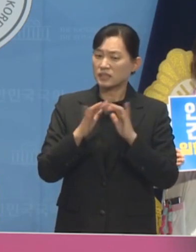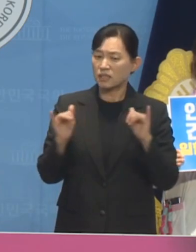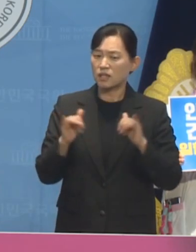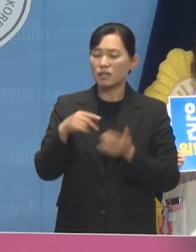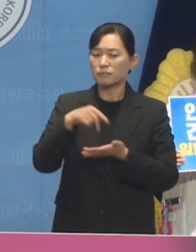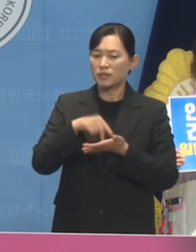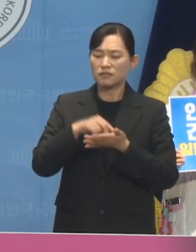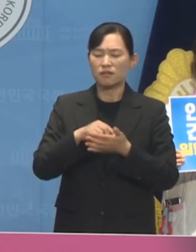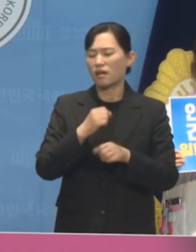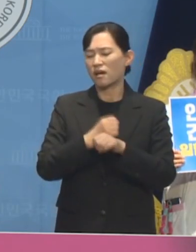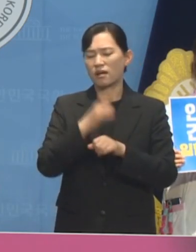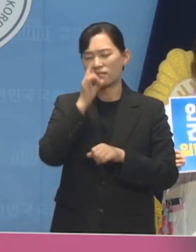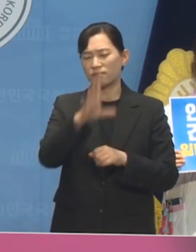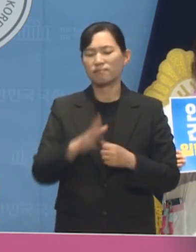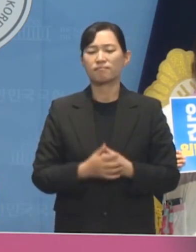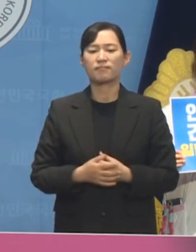일입니다.